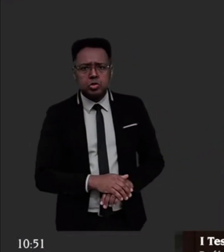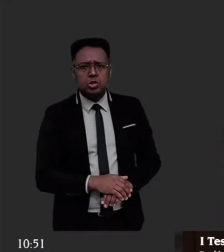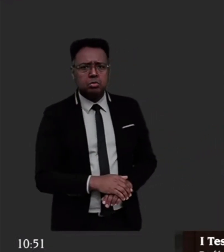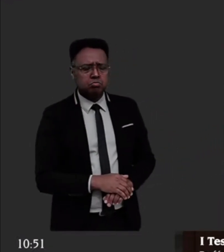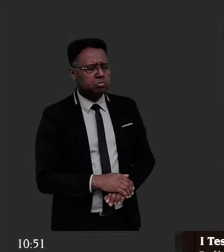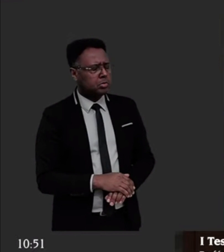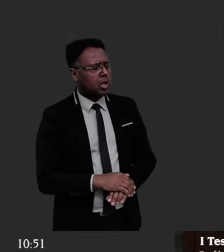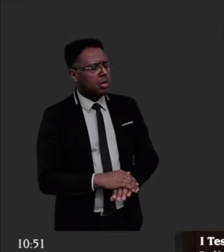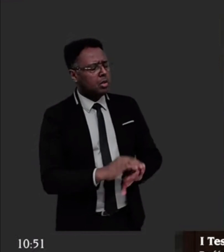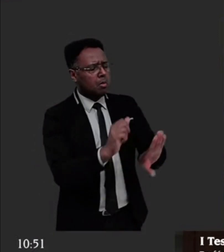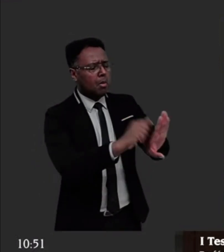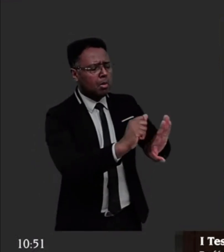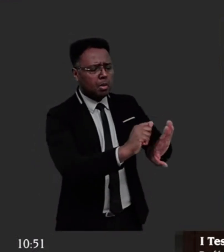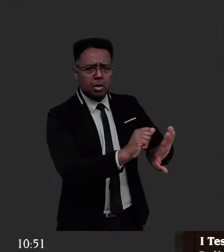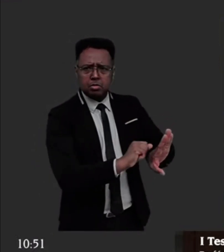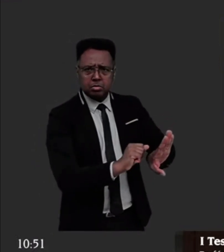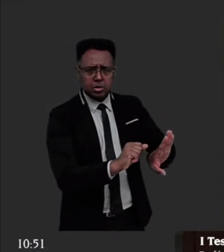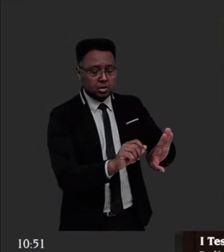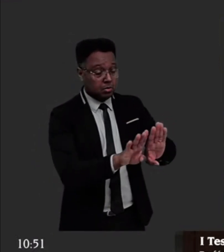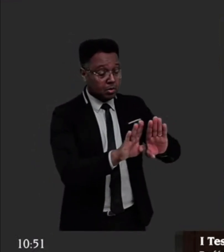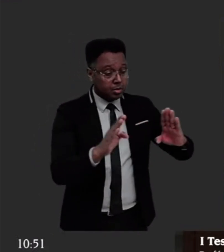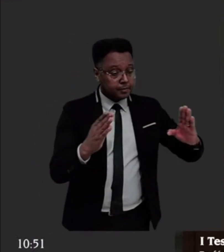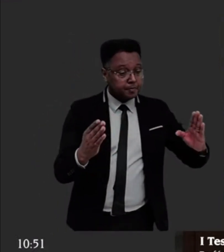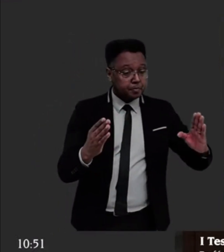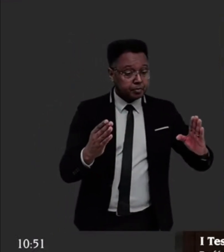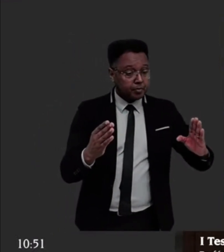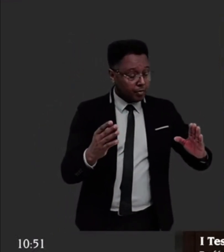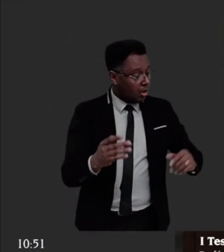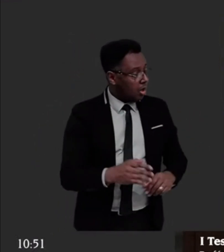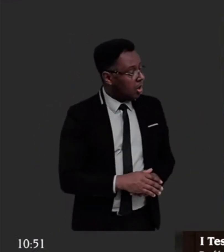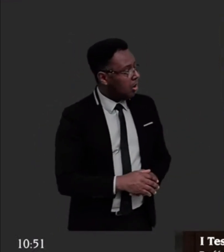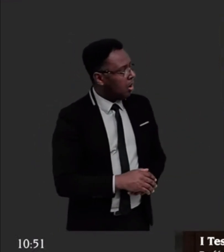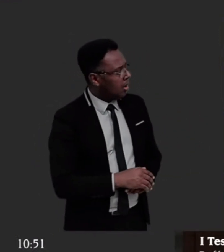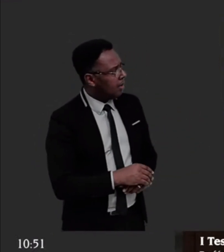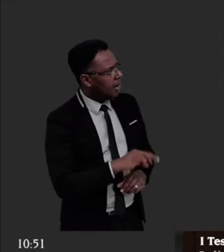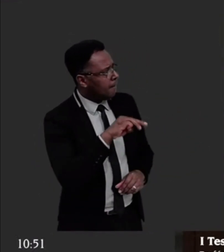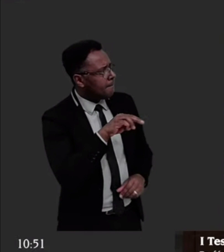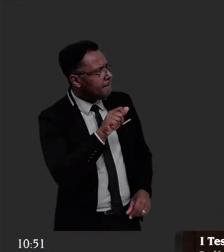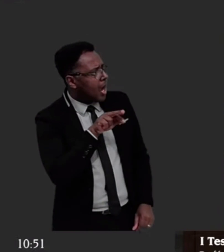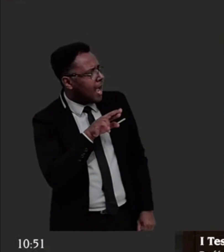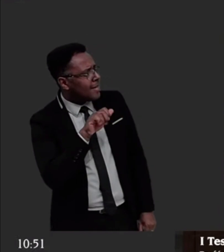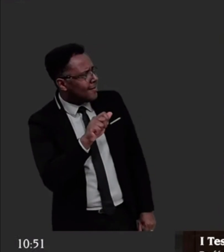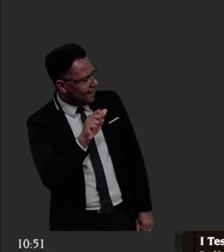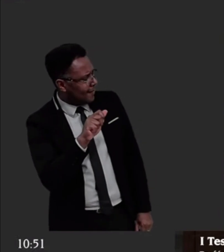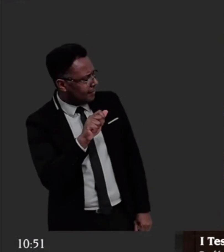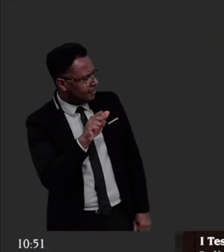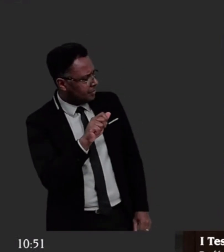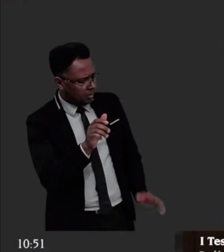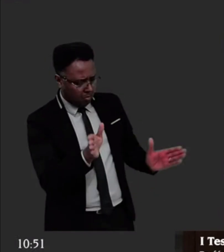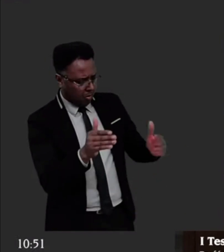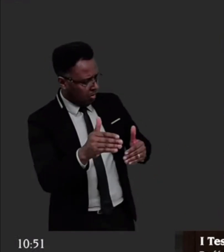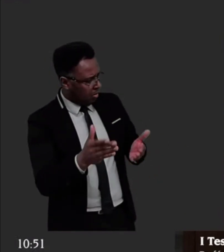e a pessoa fala, olha, tem aqui uma entrega que é para a Dona Maria da Silva.